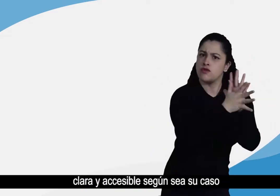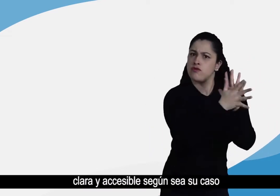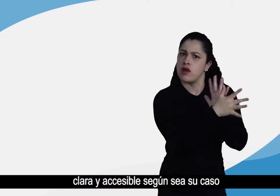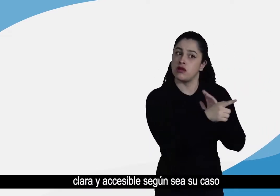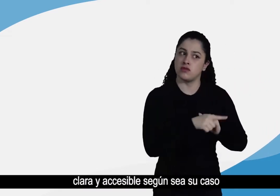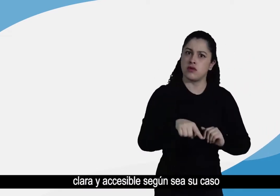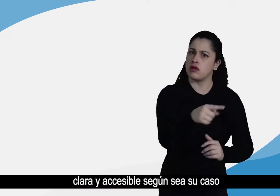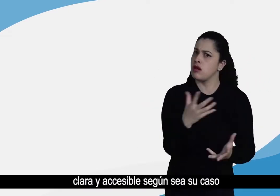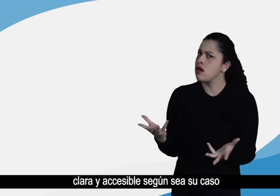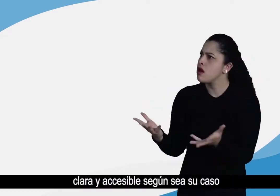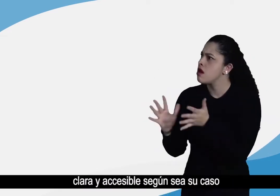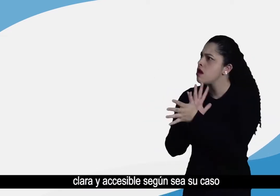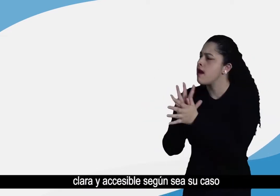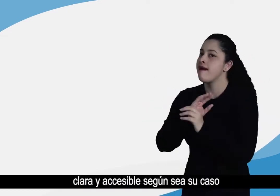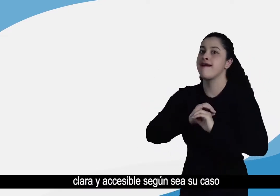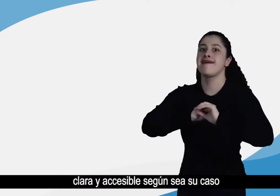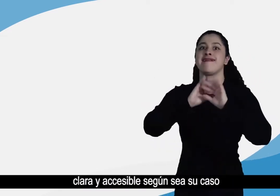accesible según sea su caso.